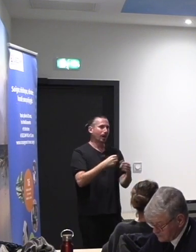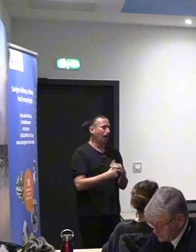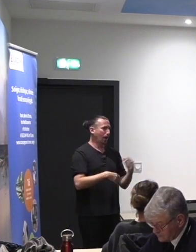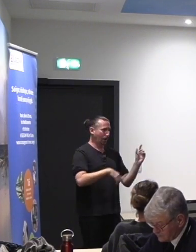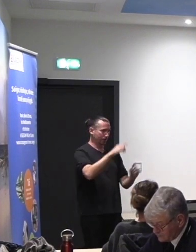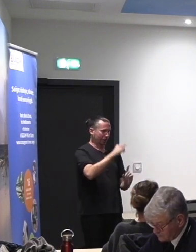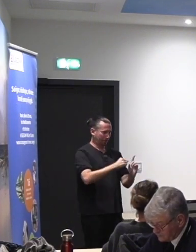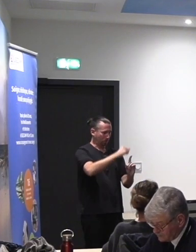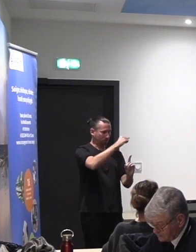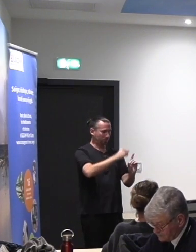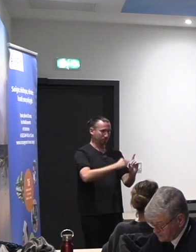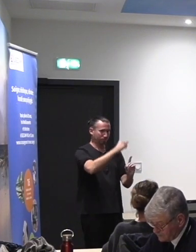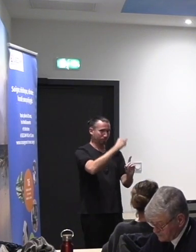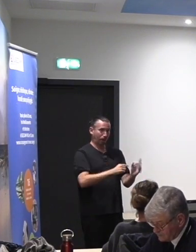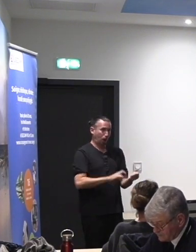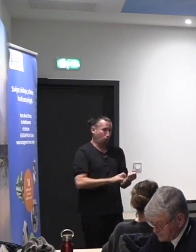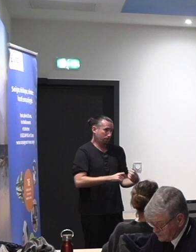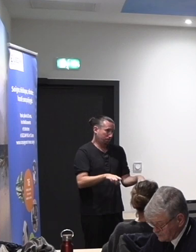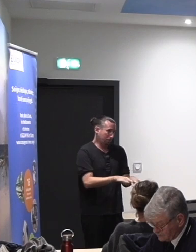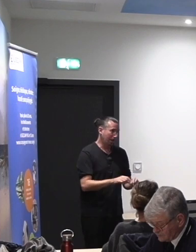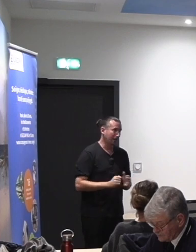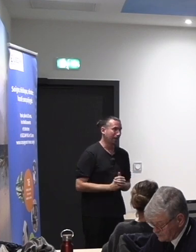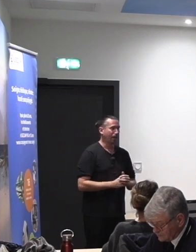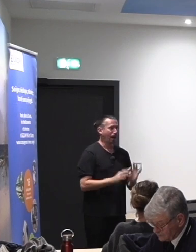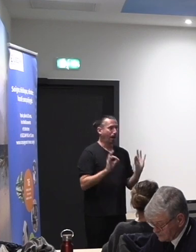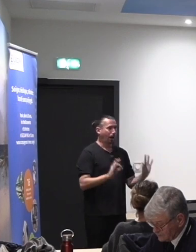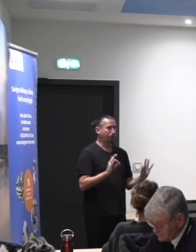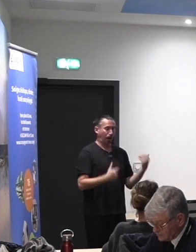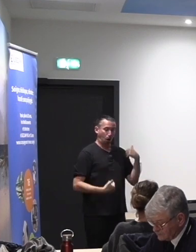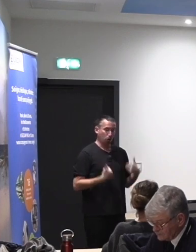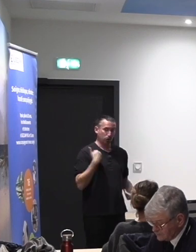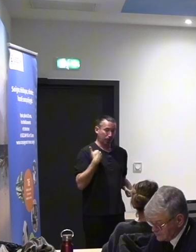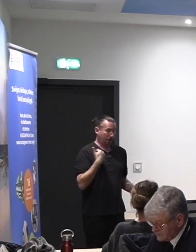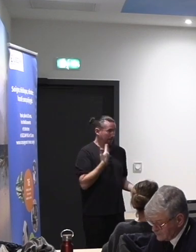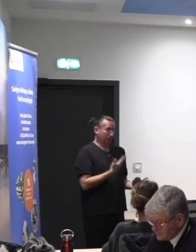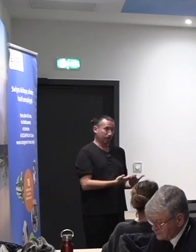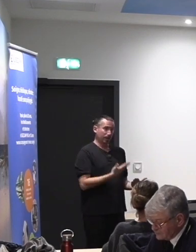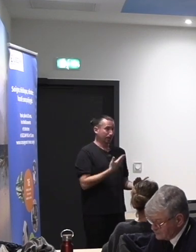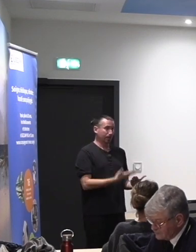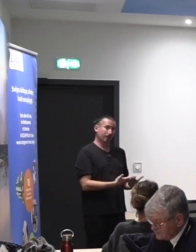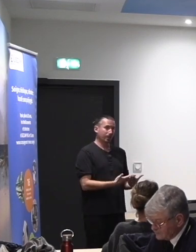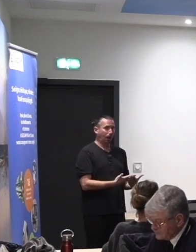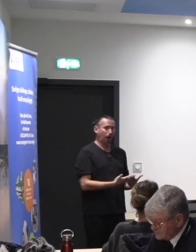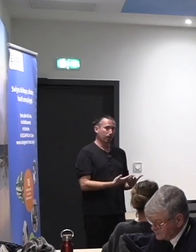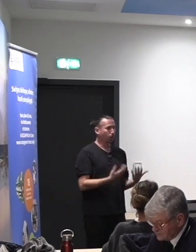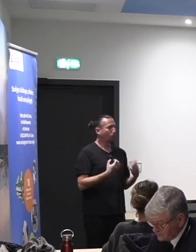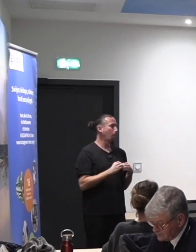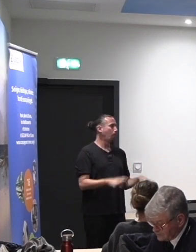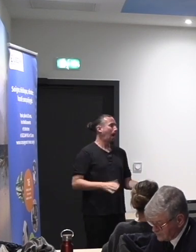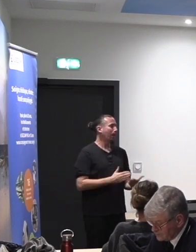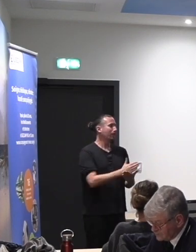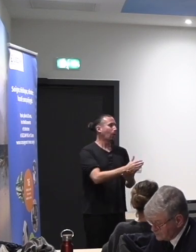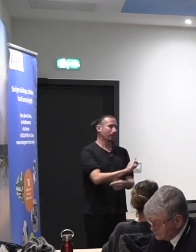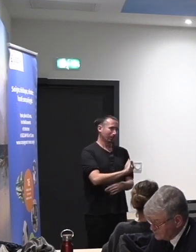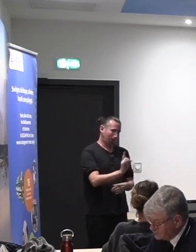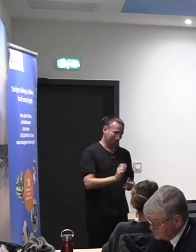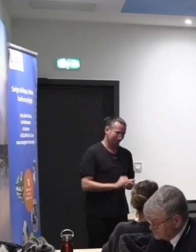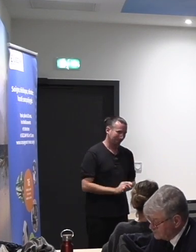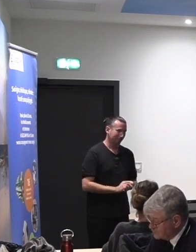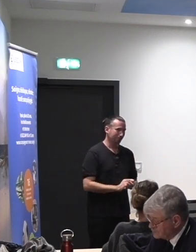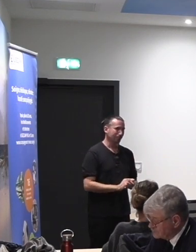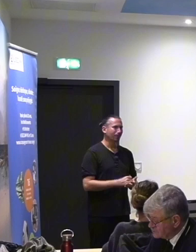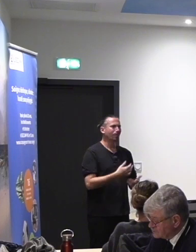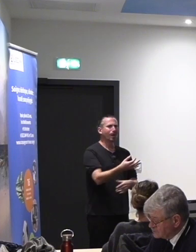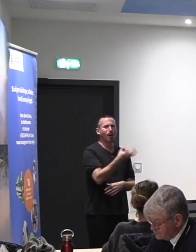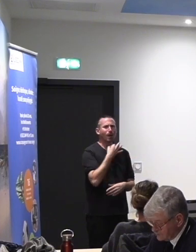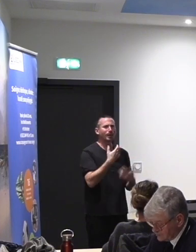pas de nature, et dans le fond, le handicap n'est pas et ne doit pas être une perte de sens. Alors évidemment, on a parlé de l'accès aux